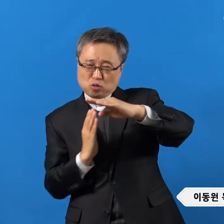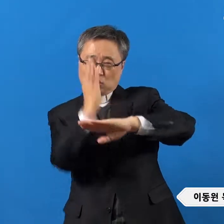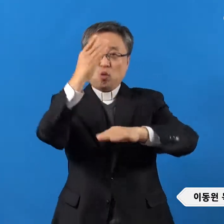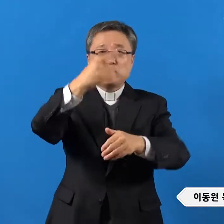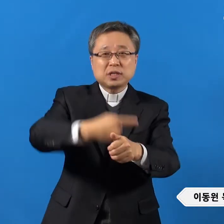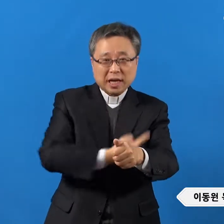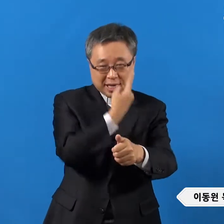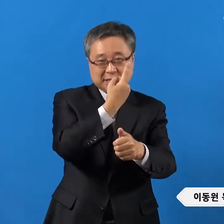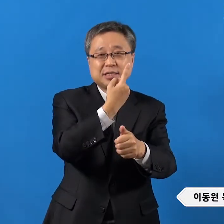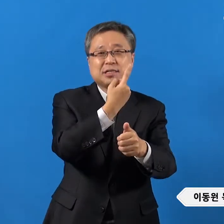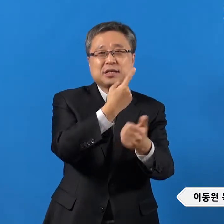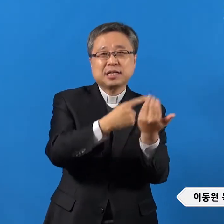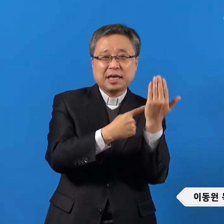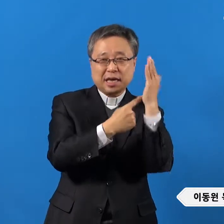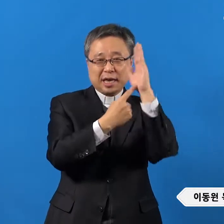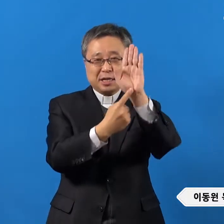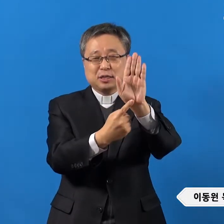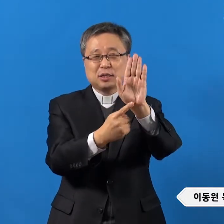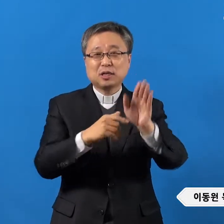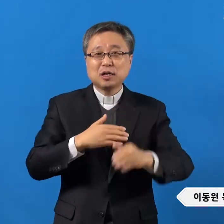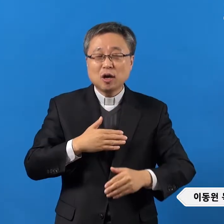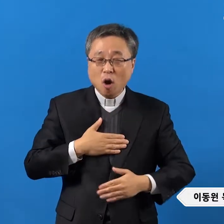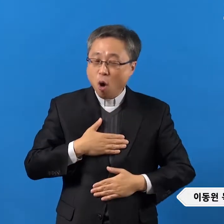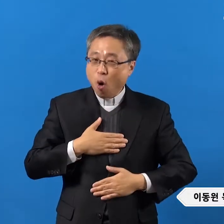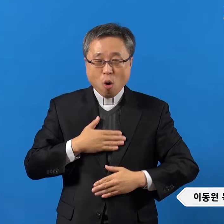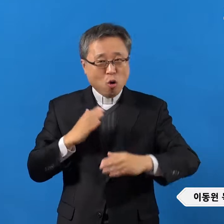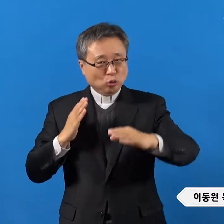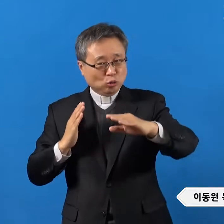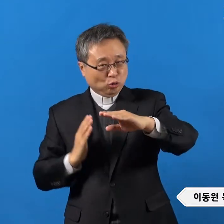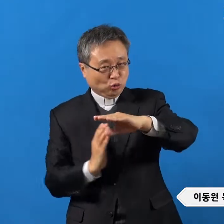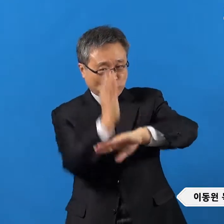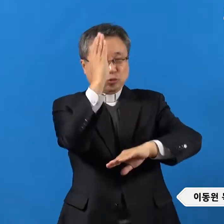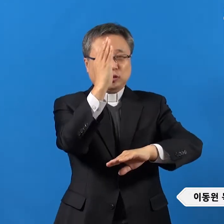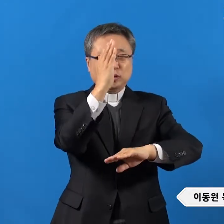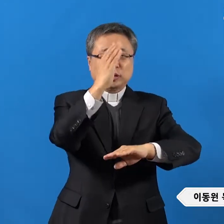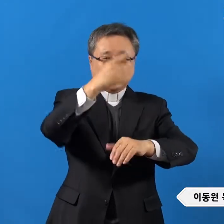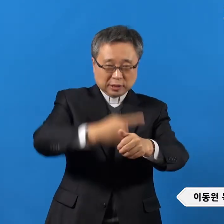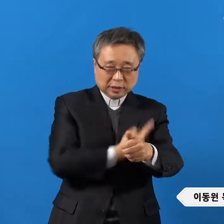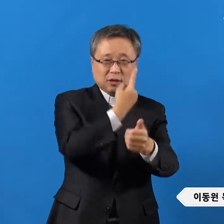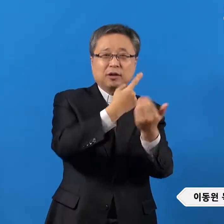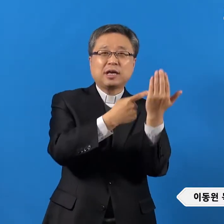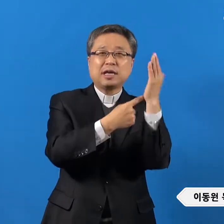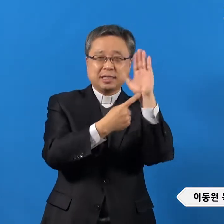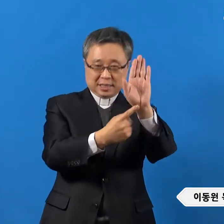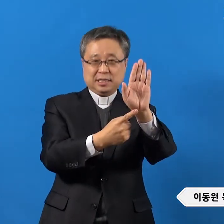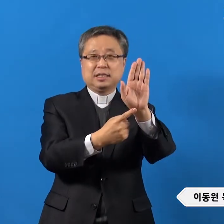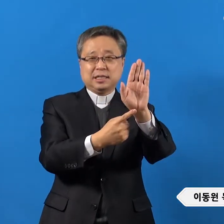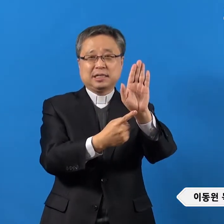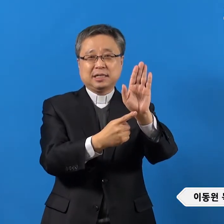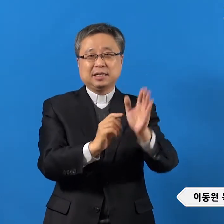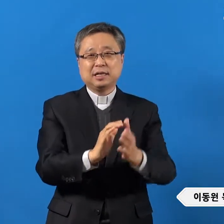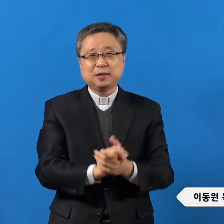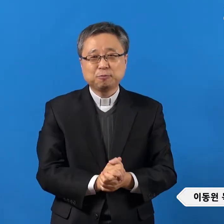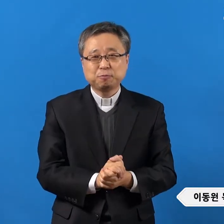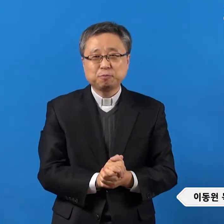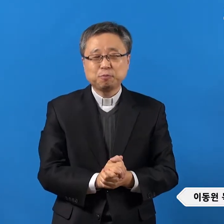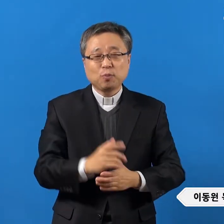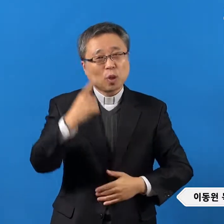계시입니다. 초자연적 계시. Supernatural Revelation. 초자연적 계시. 혹은